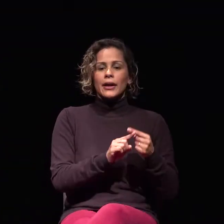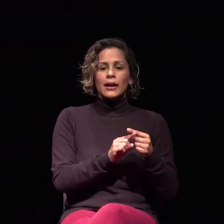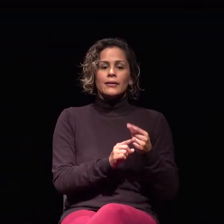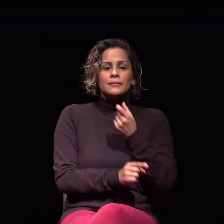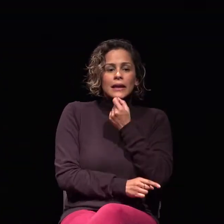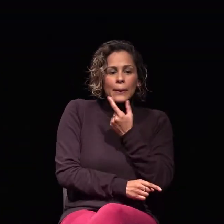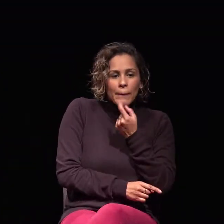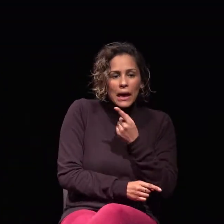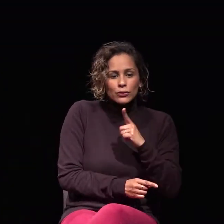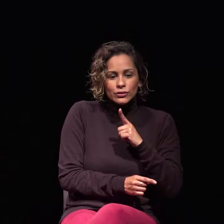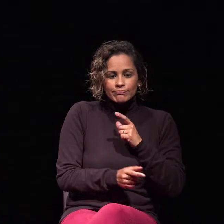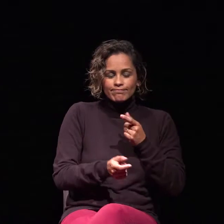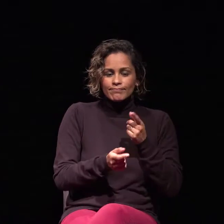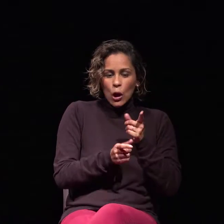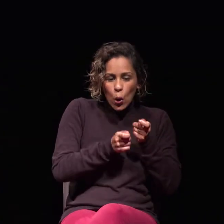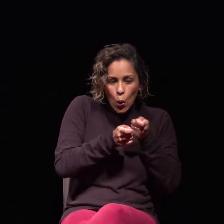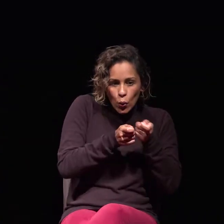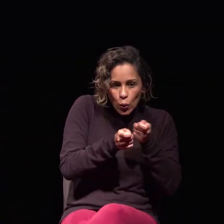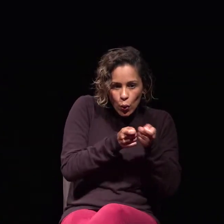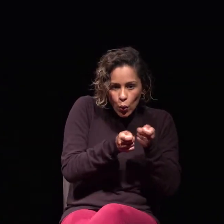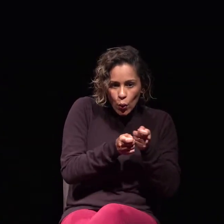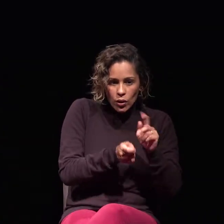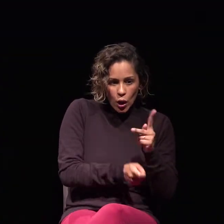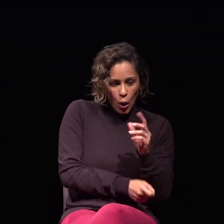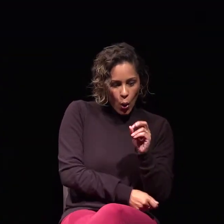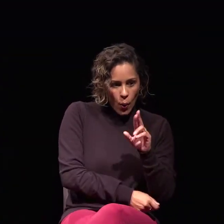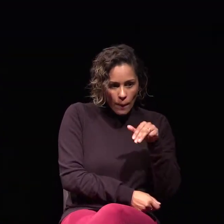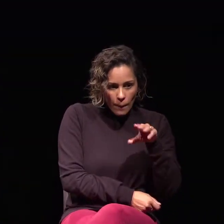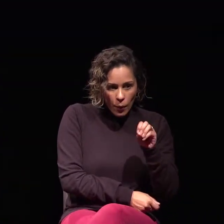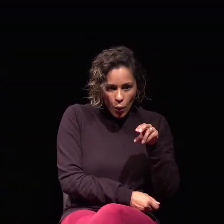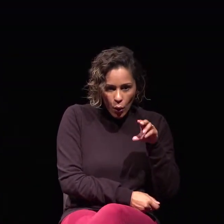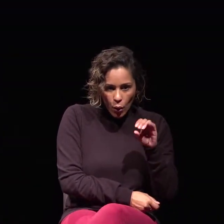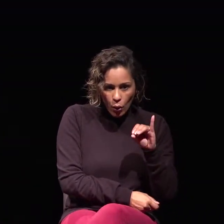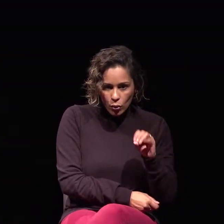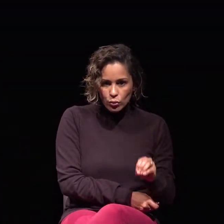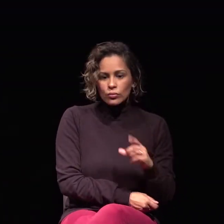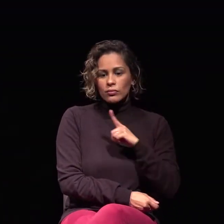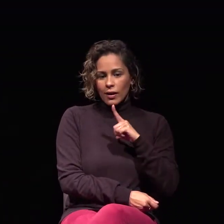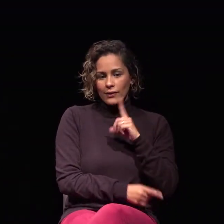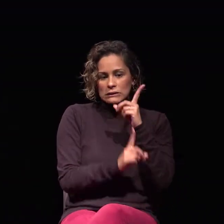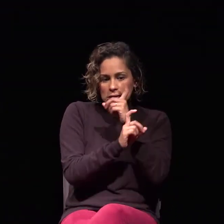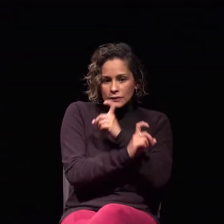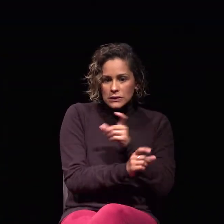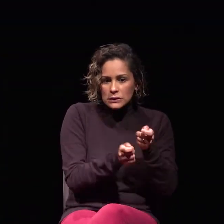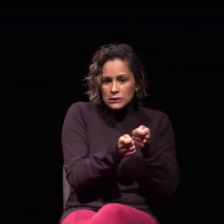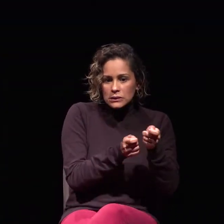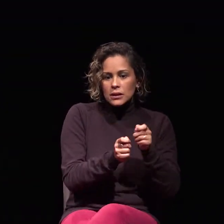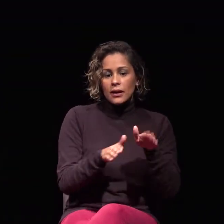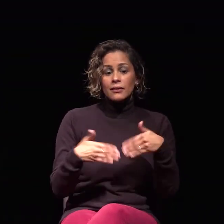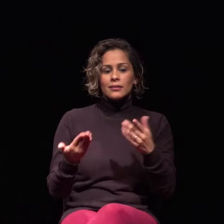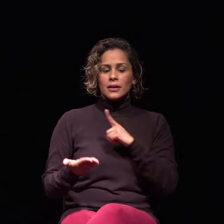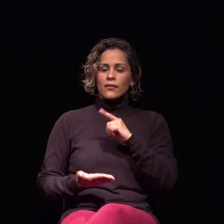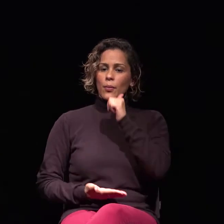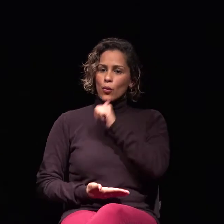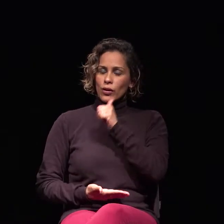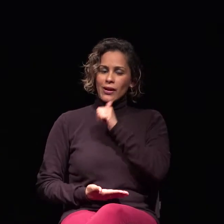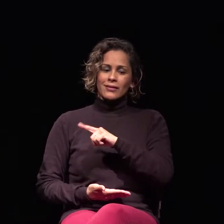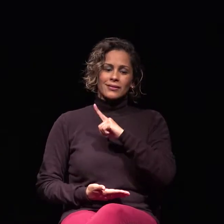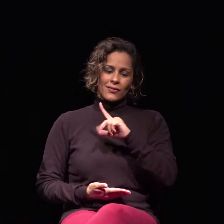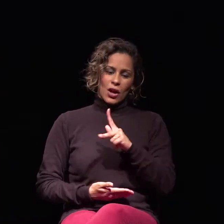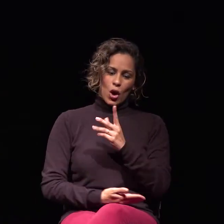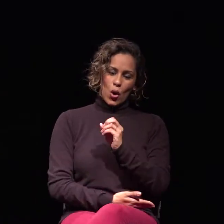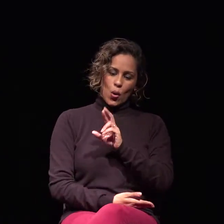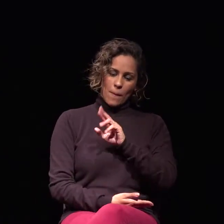dosagem hormonal dessas pílulas. Então, teve mulher ficou com uma dosagem enorme de hormônios, que tiveram